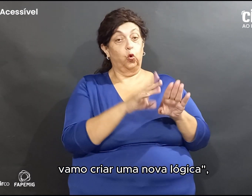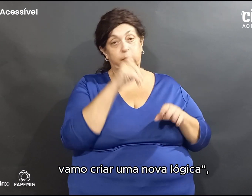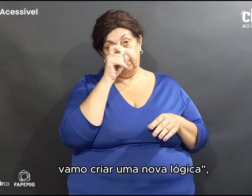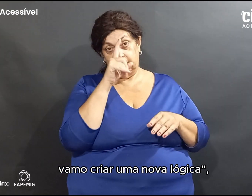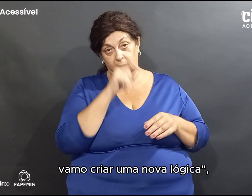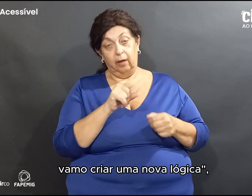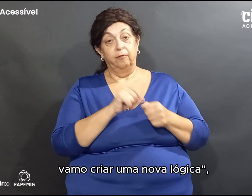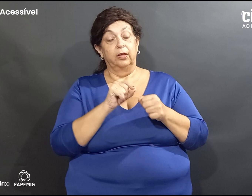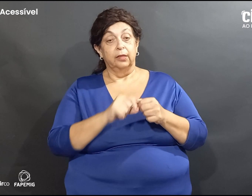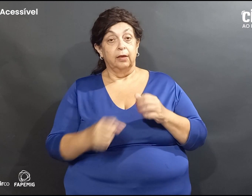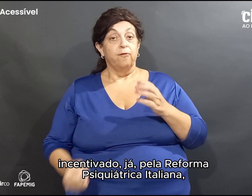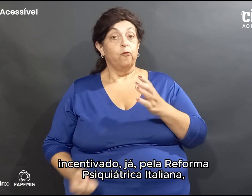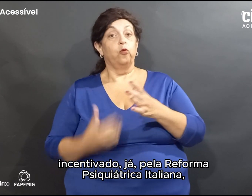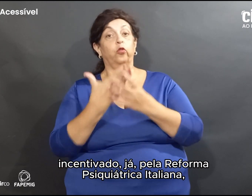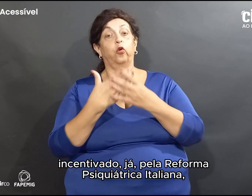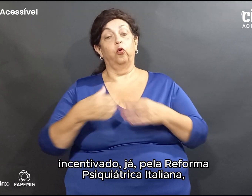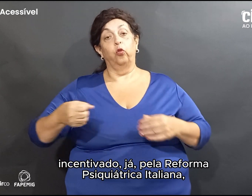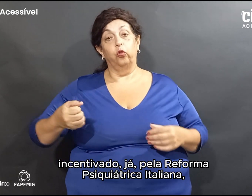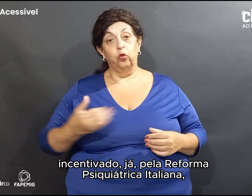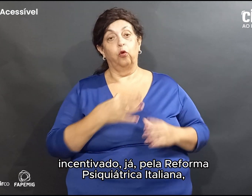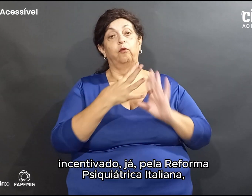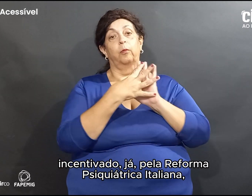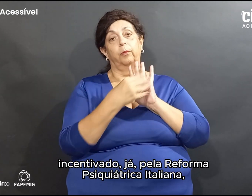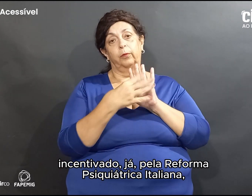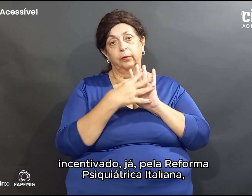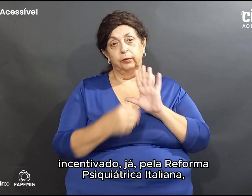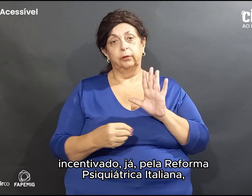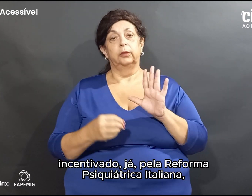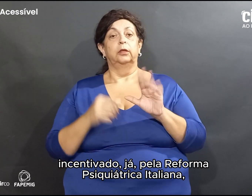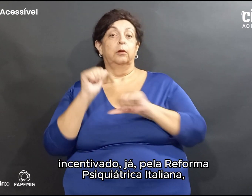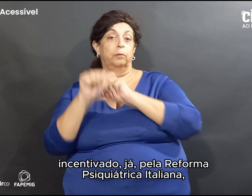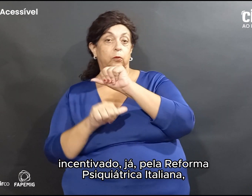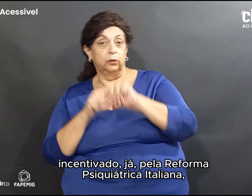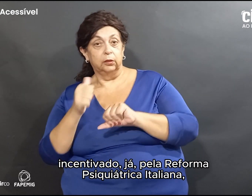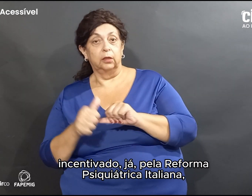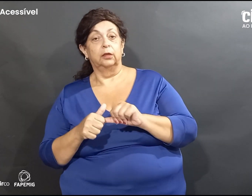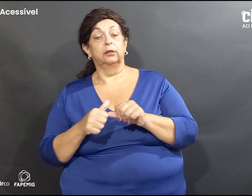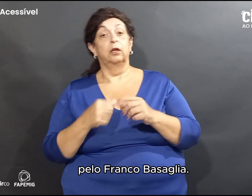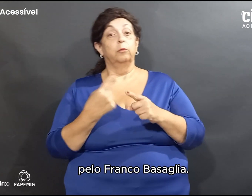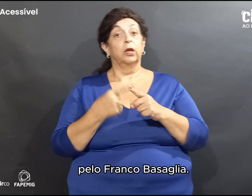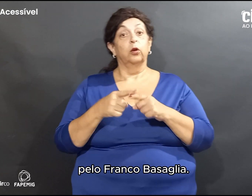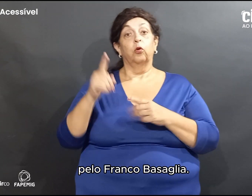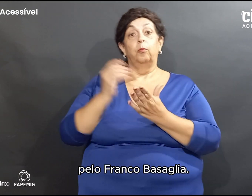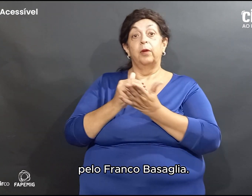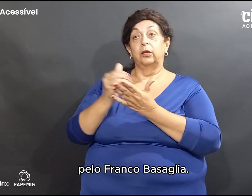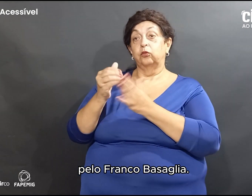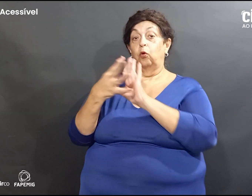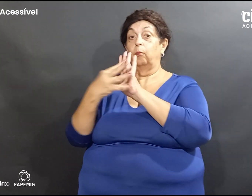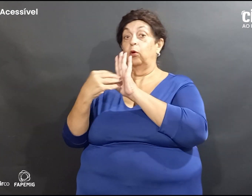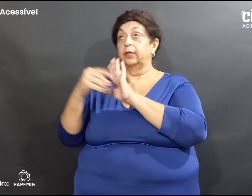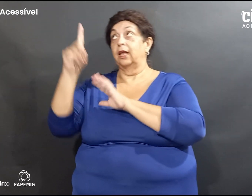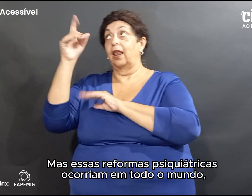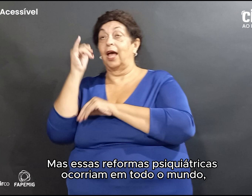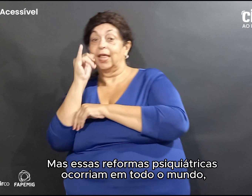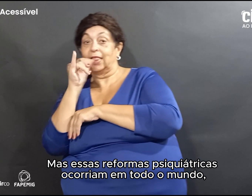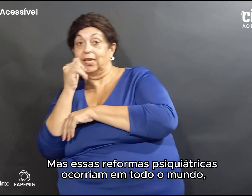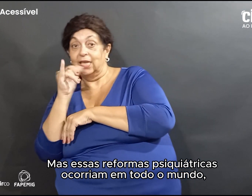nova lógica, incentivado já pela reforma psiquiátrica italiana, né, pelo Franco Basaglia, mas essas